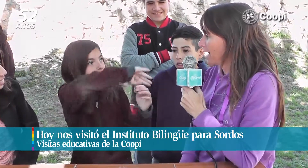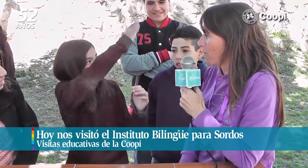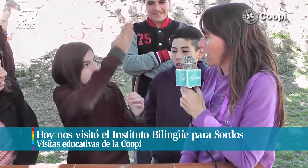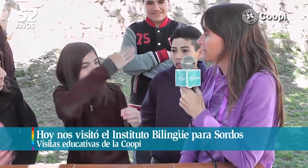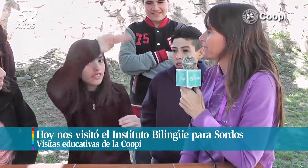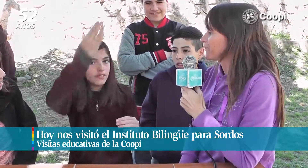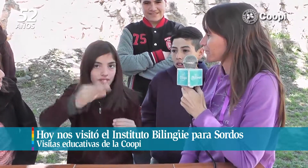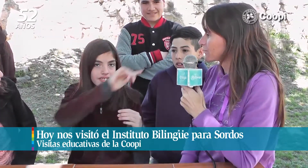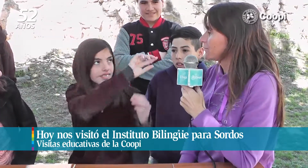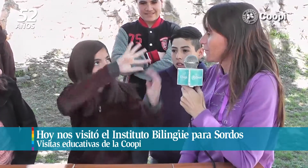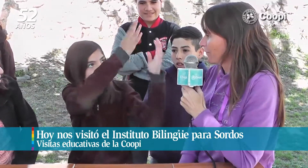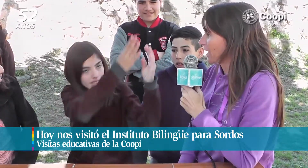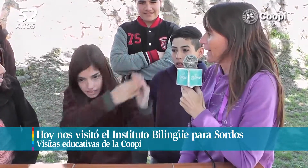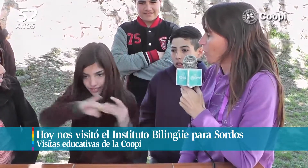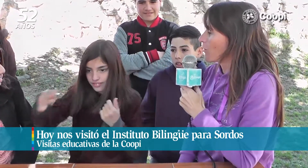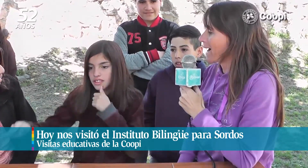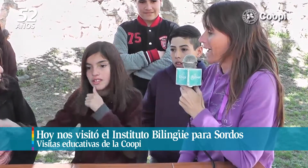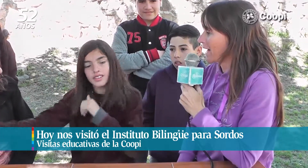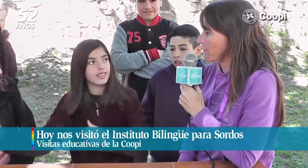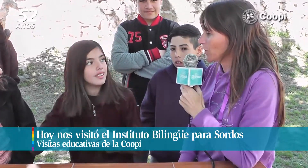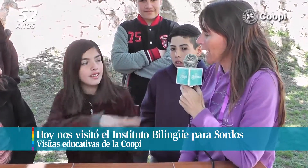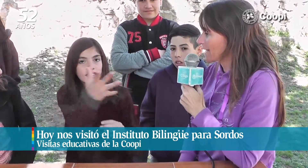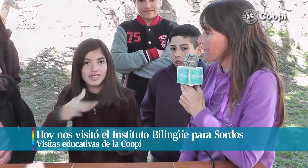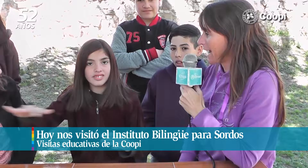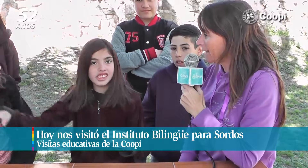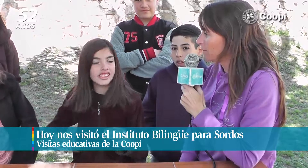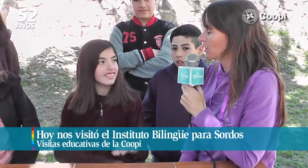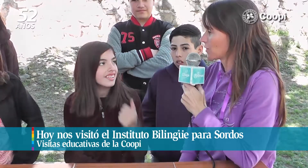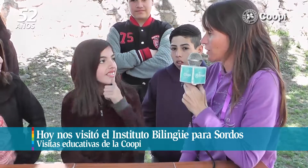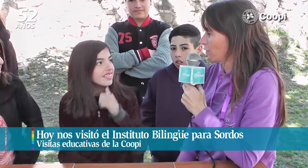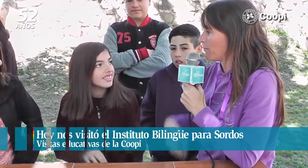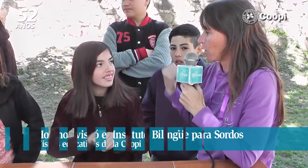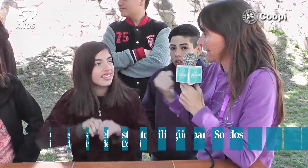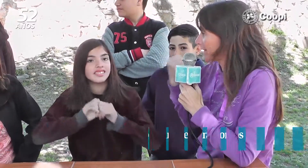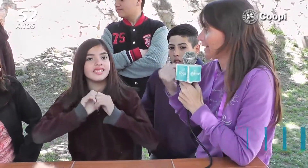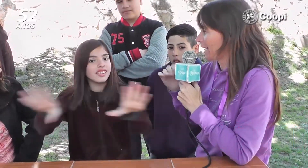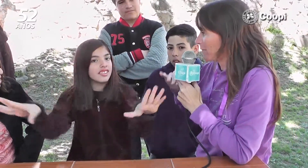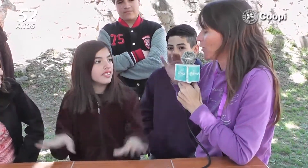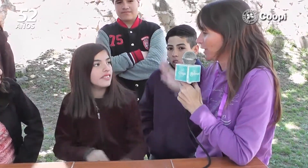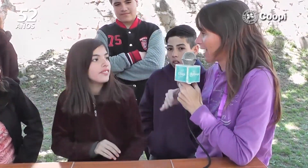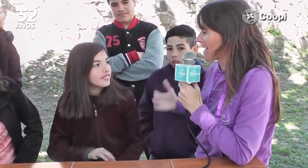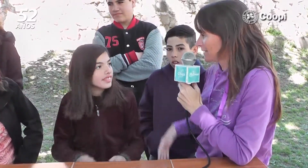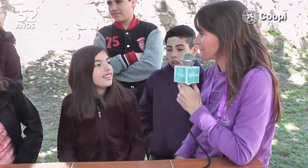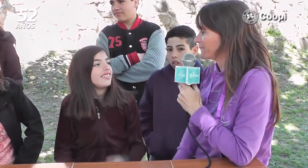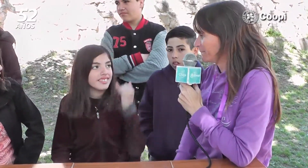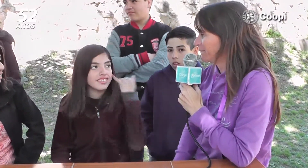agua. Cómo baja de la montaña, aprendimos lo importante que es la montaña.